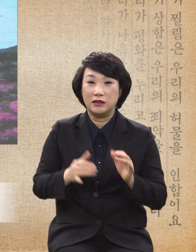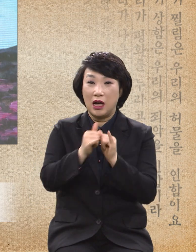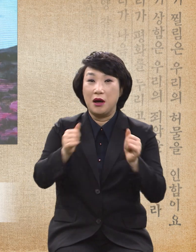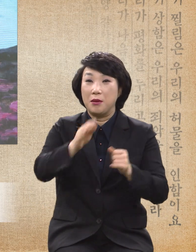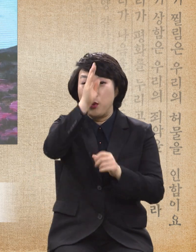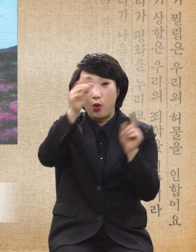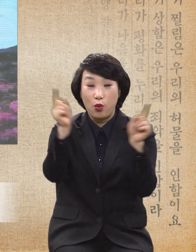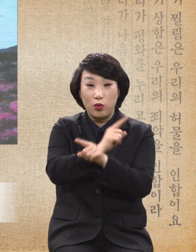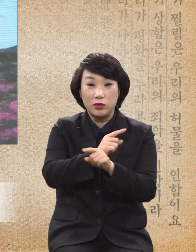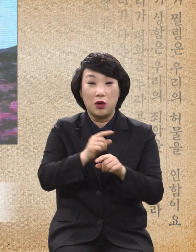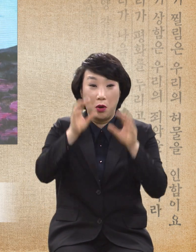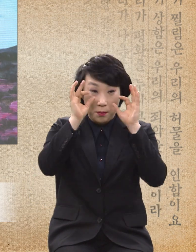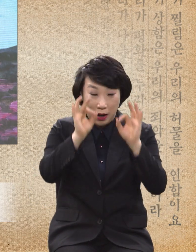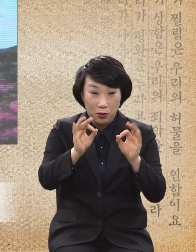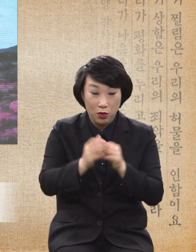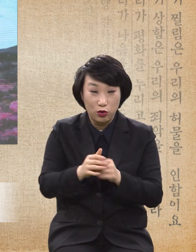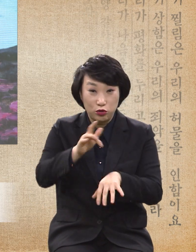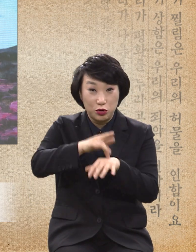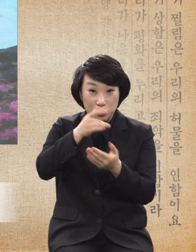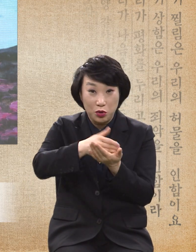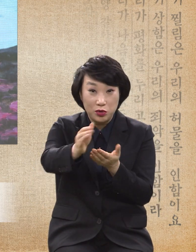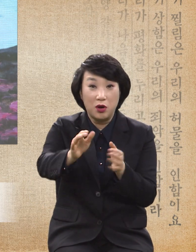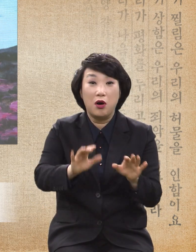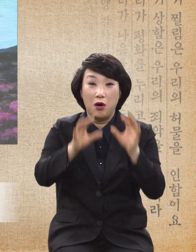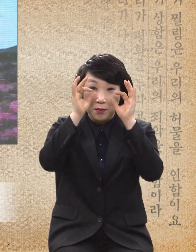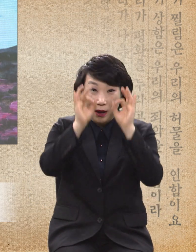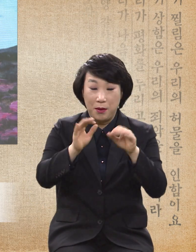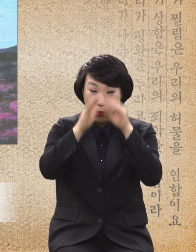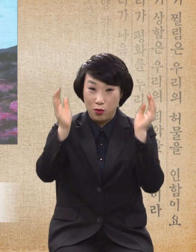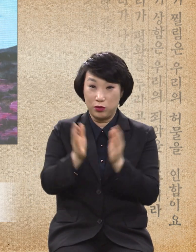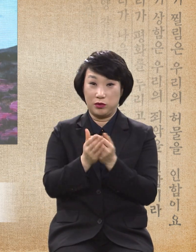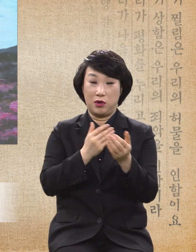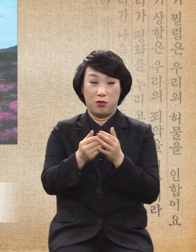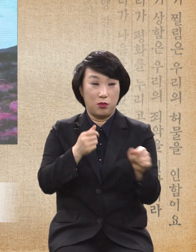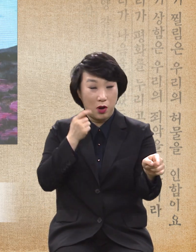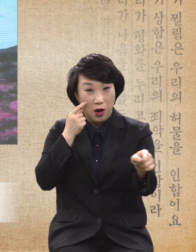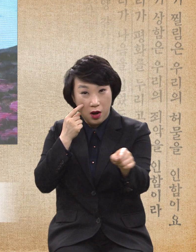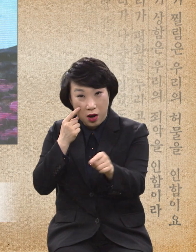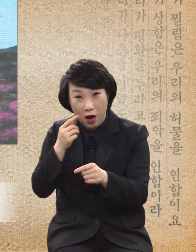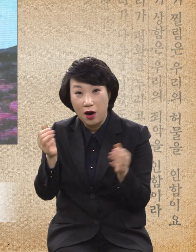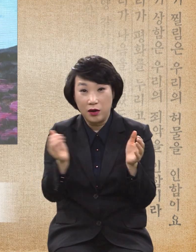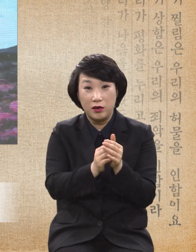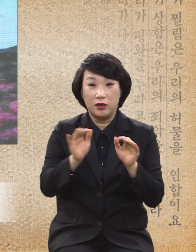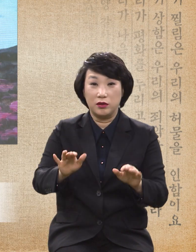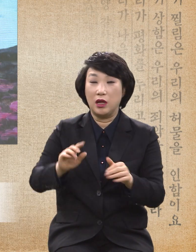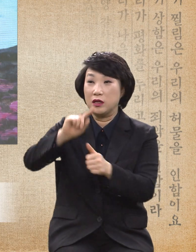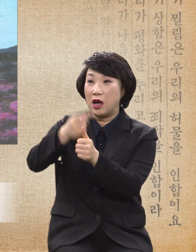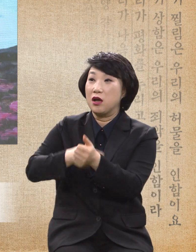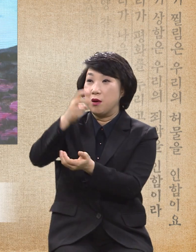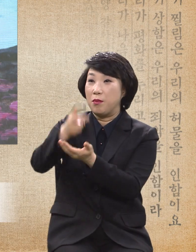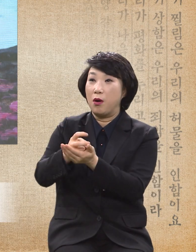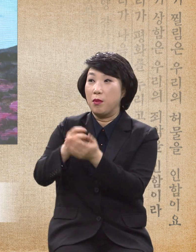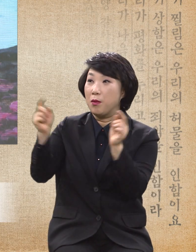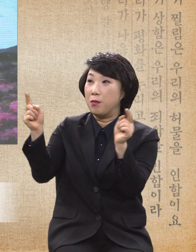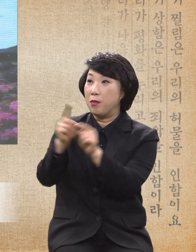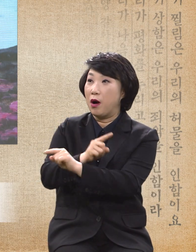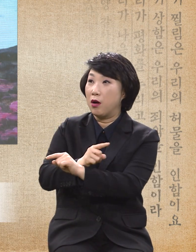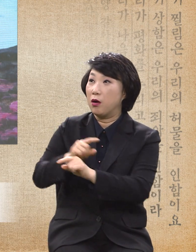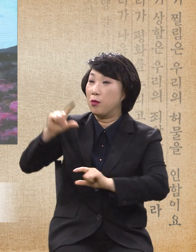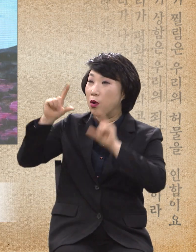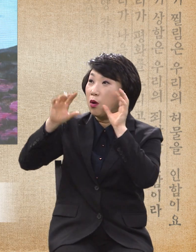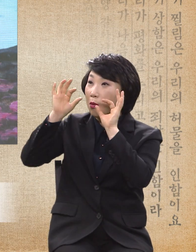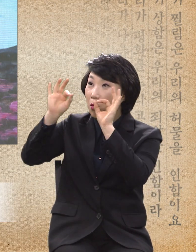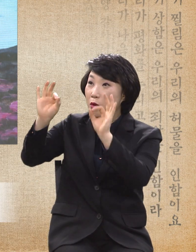고치는 걸 보고 귀신 쫓는 걸 보고 다 봤지만 자연 질서를 정리하는 것을